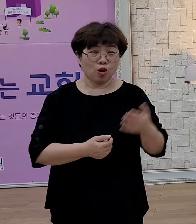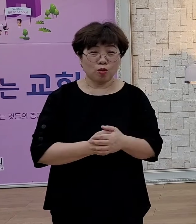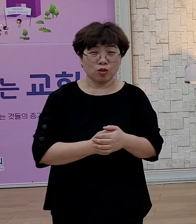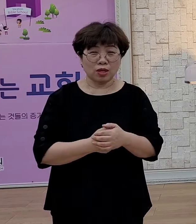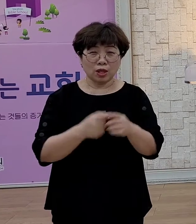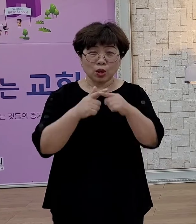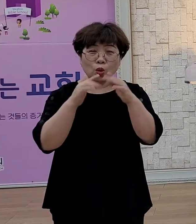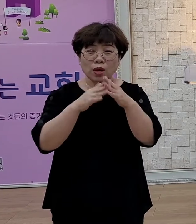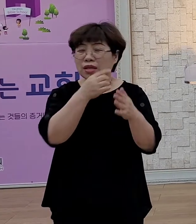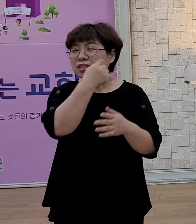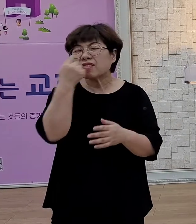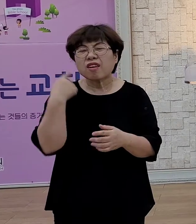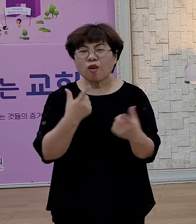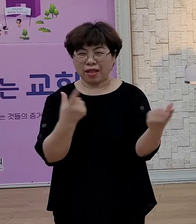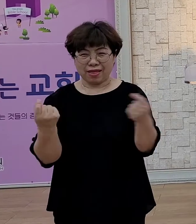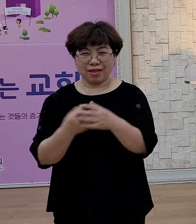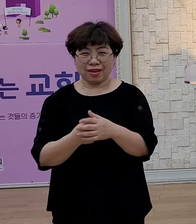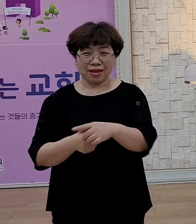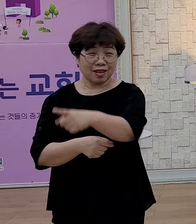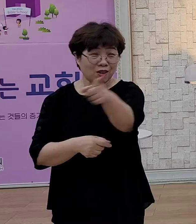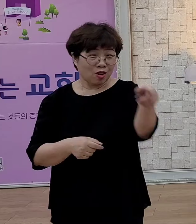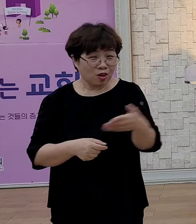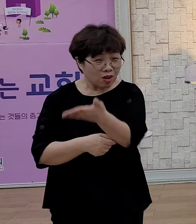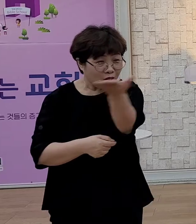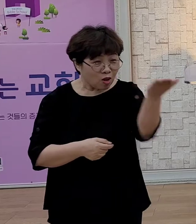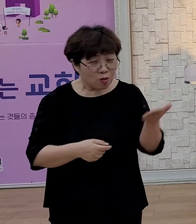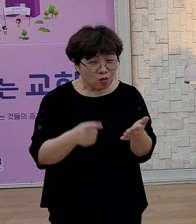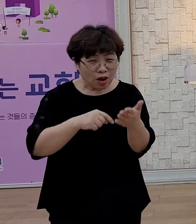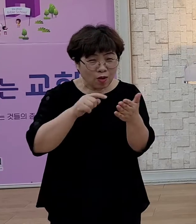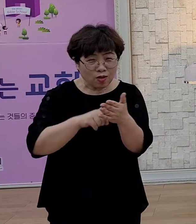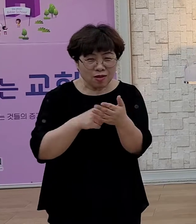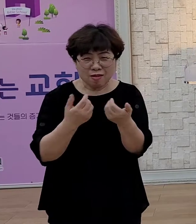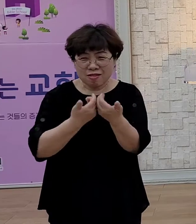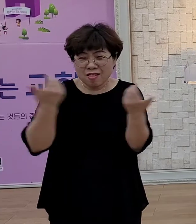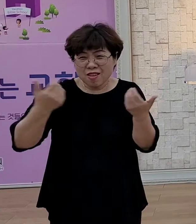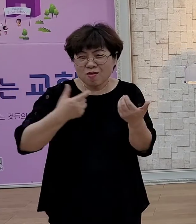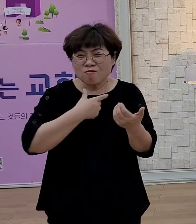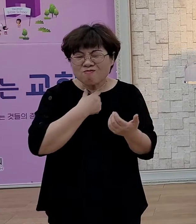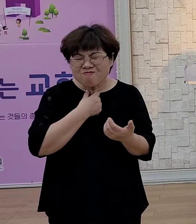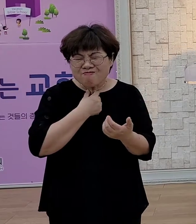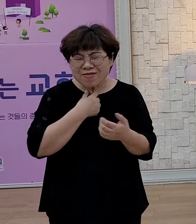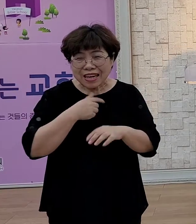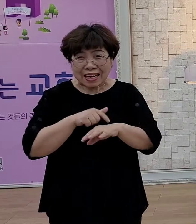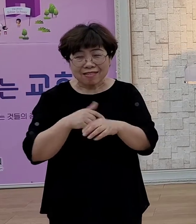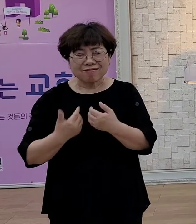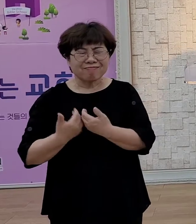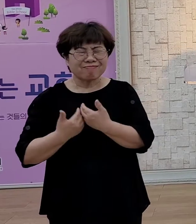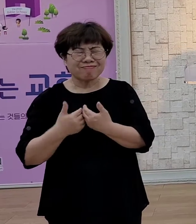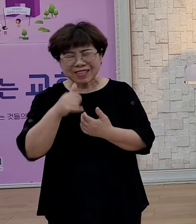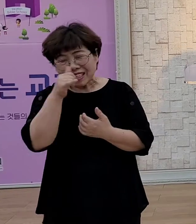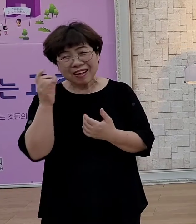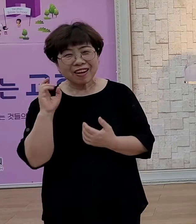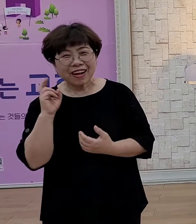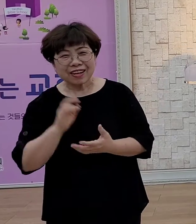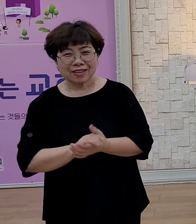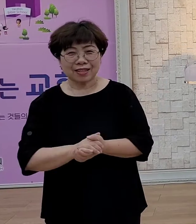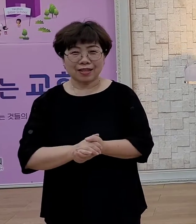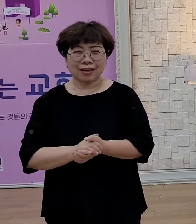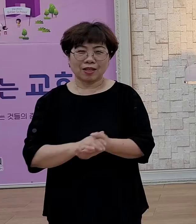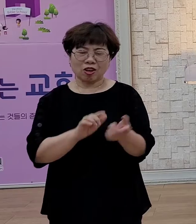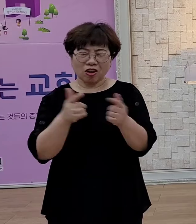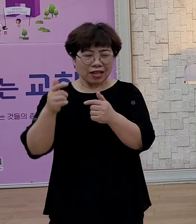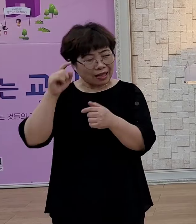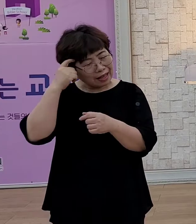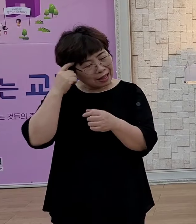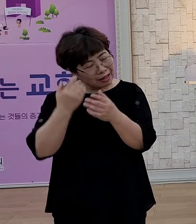여러분 많은 분들이 뛰쳐나갈 여러 마음의 갈등들이 다 있잖아요. 이 작은 교회에서. 진짜 여러 가지 생각이 들